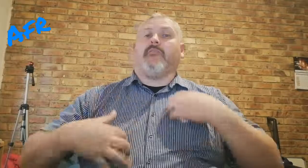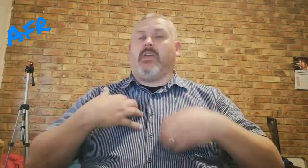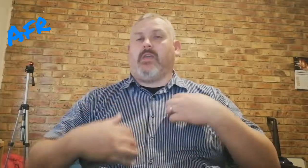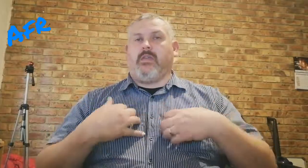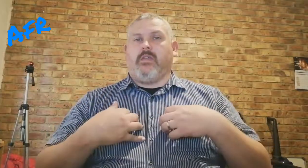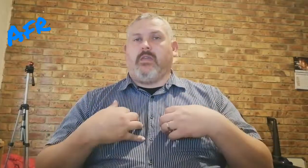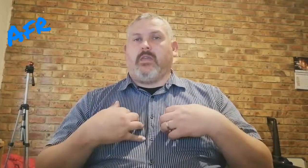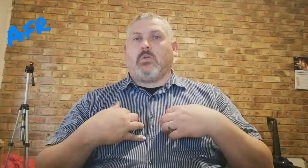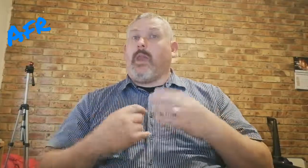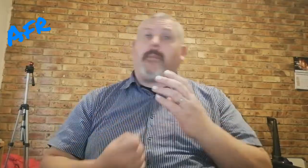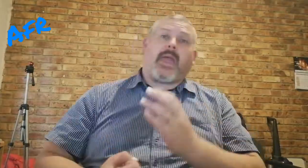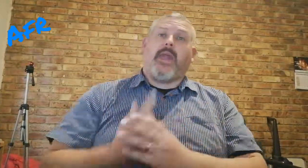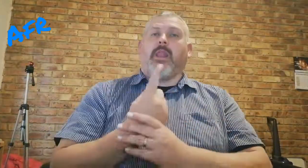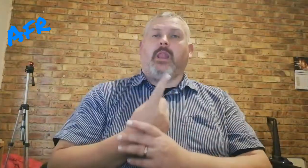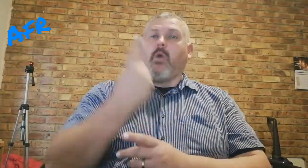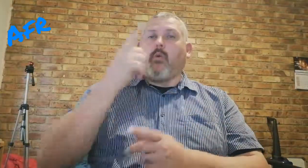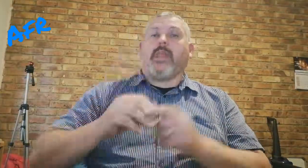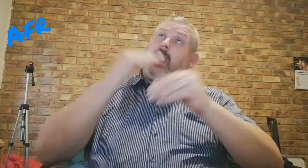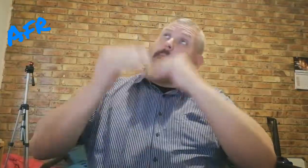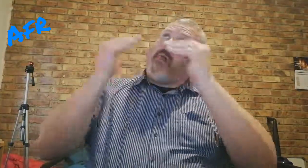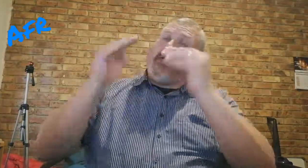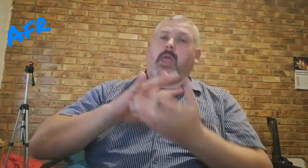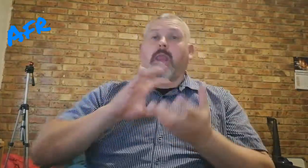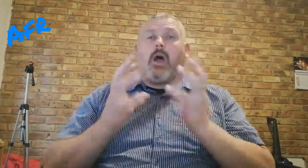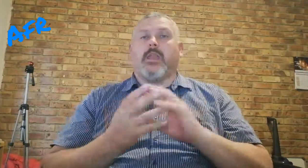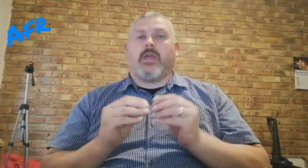leven. In het begin wordt het jammer. In aarde